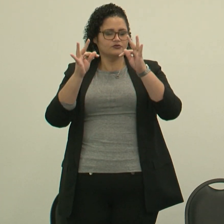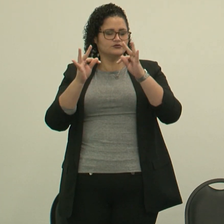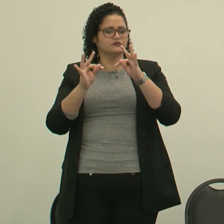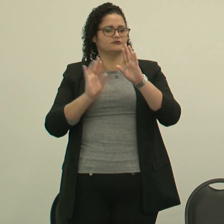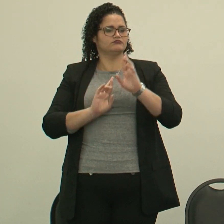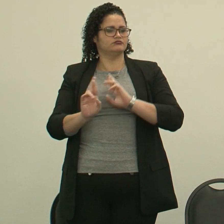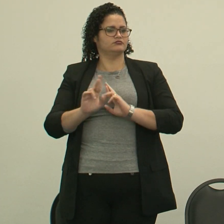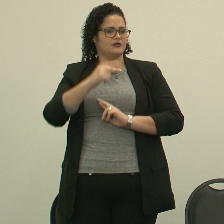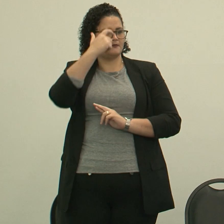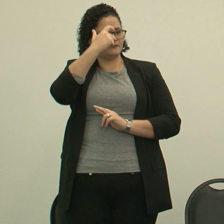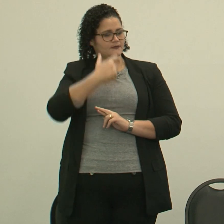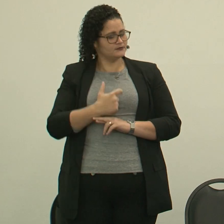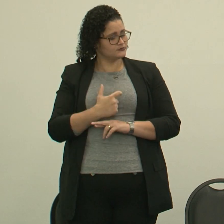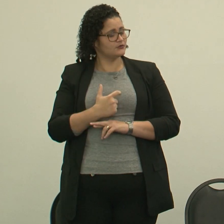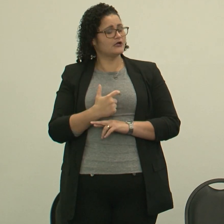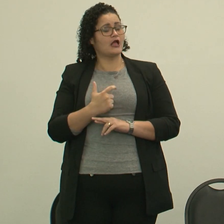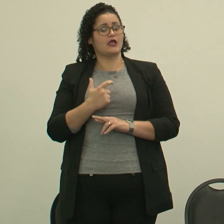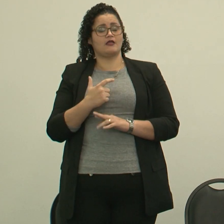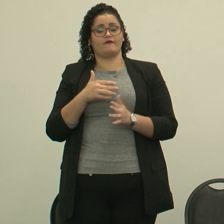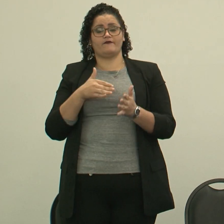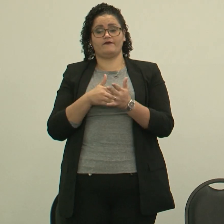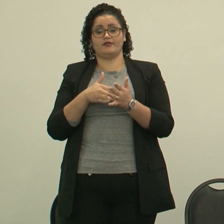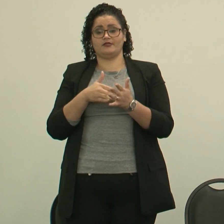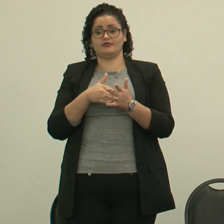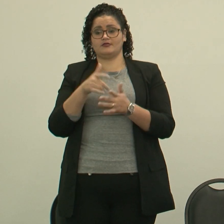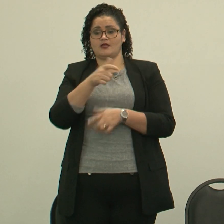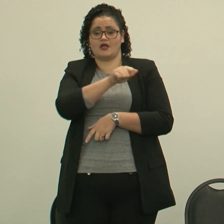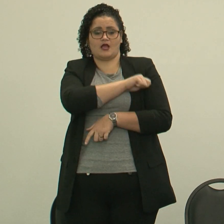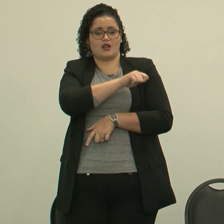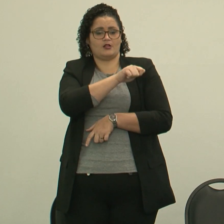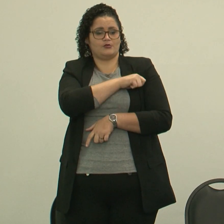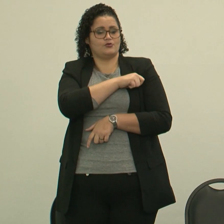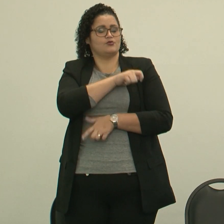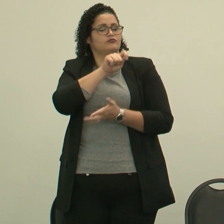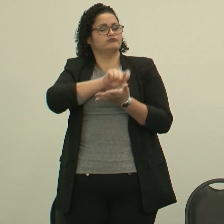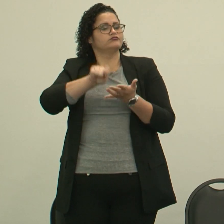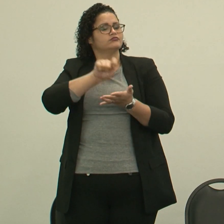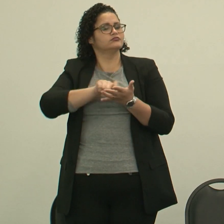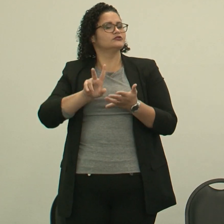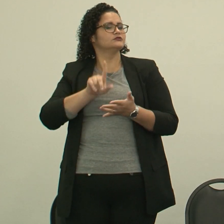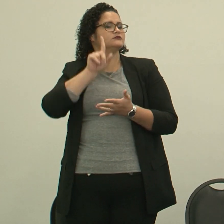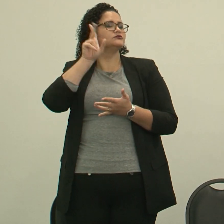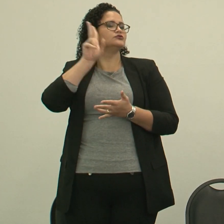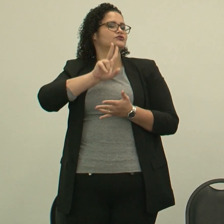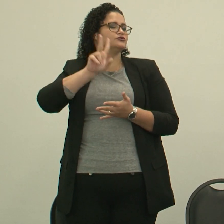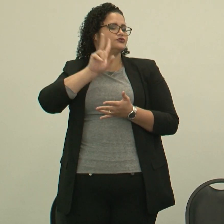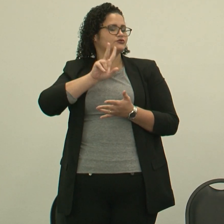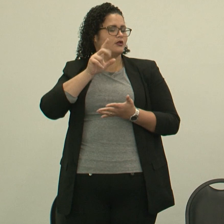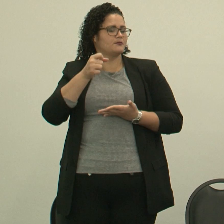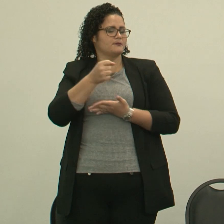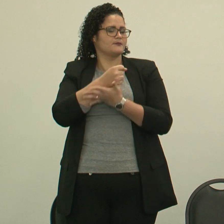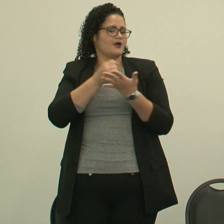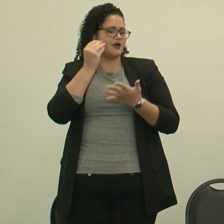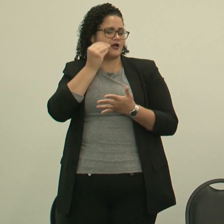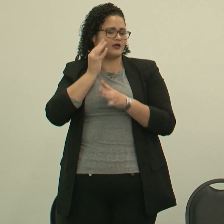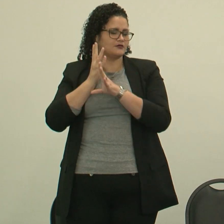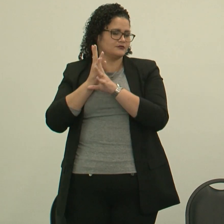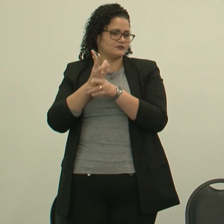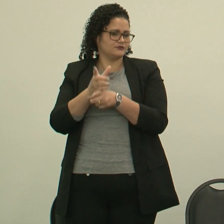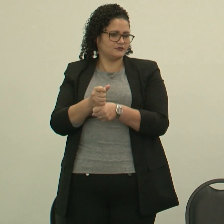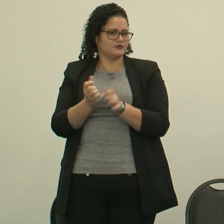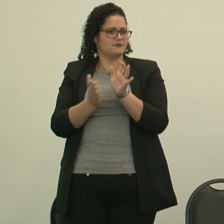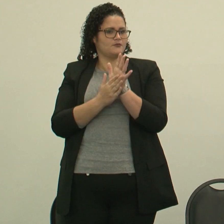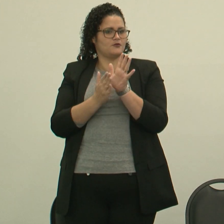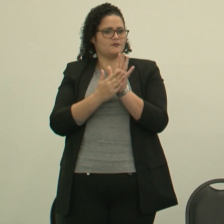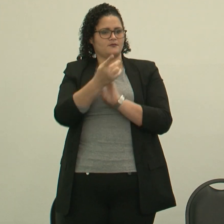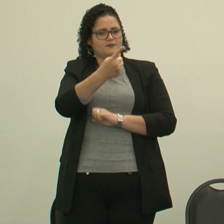relações pessoais. E, no final, os alunos produziriam suas próprias histórias com base em experiências vividas. Essa foi a